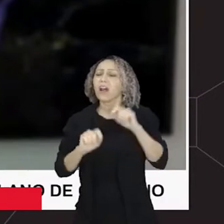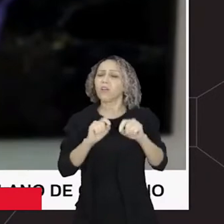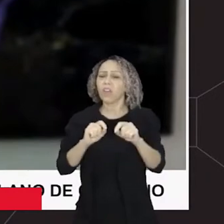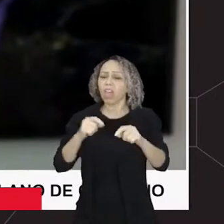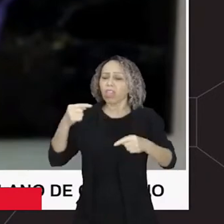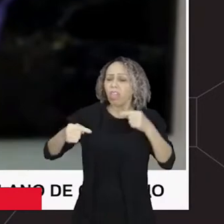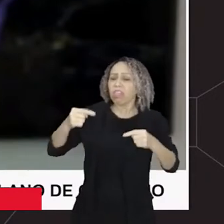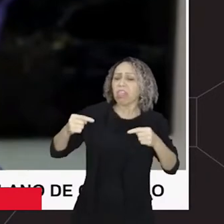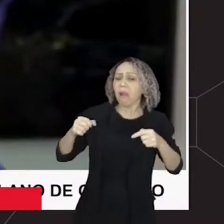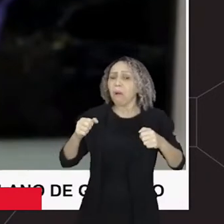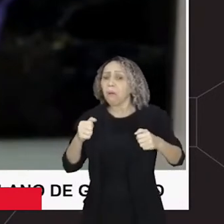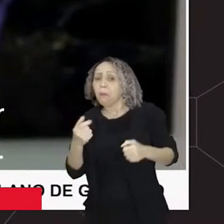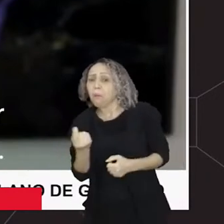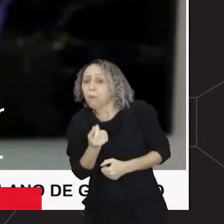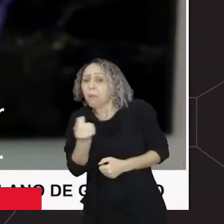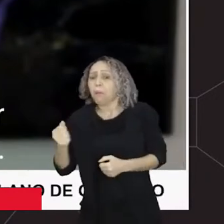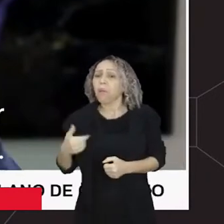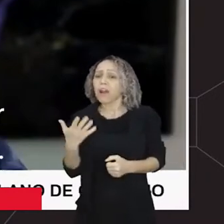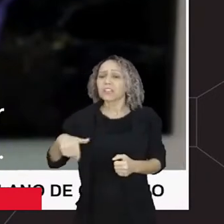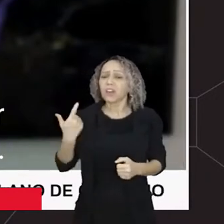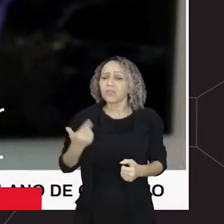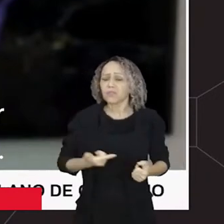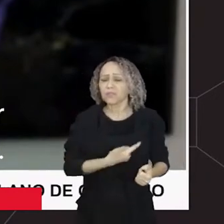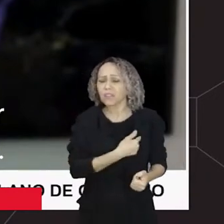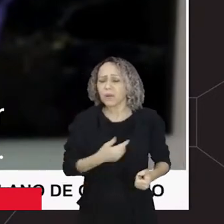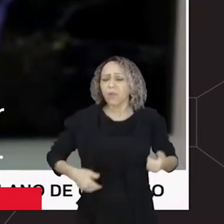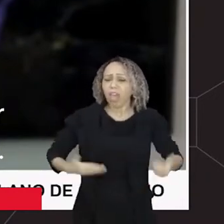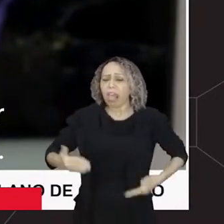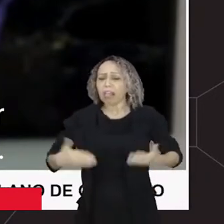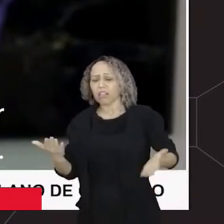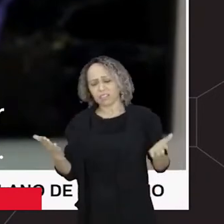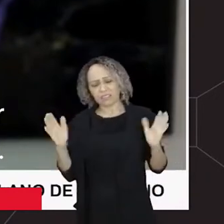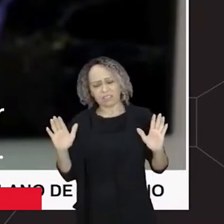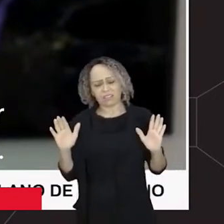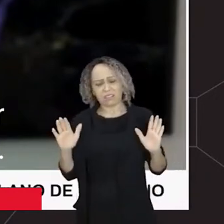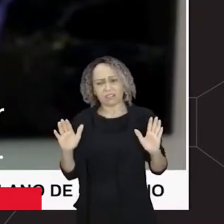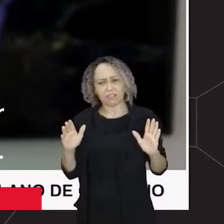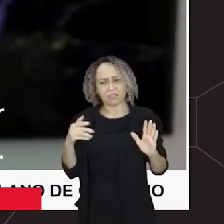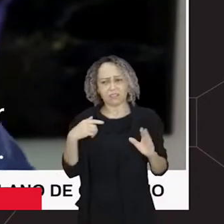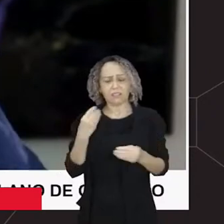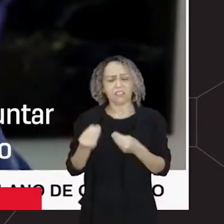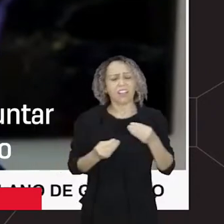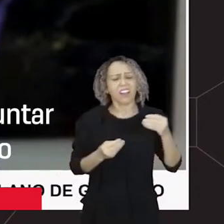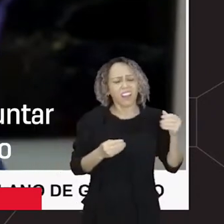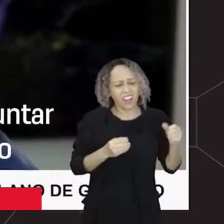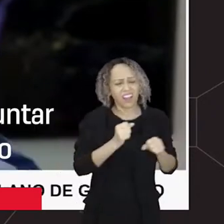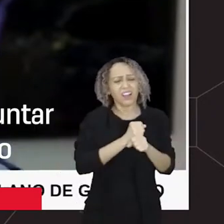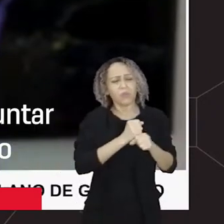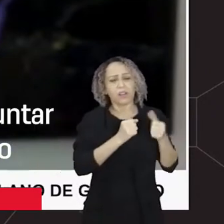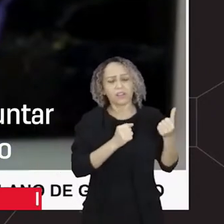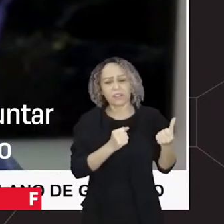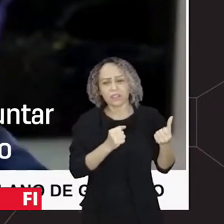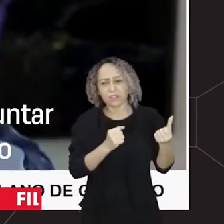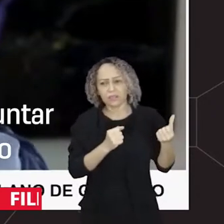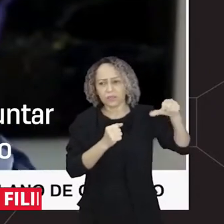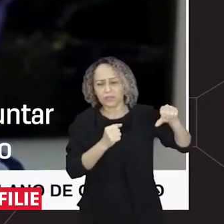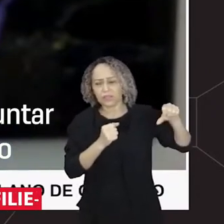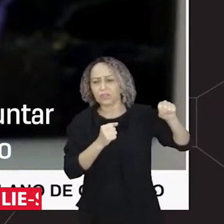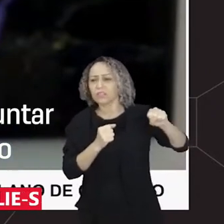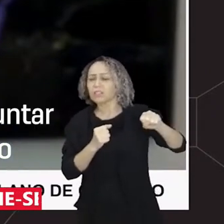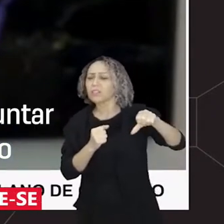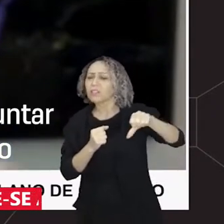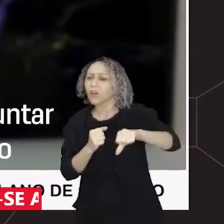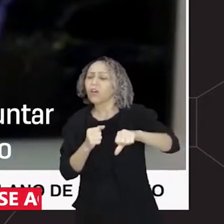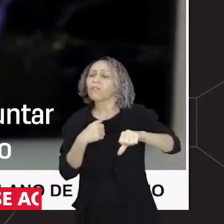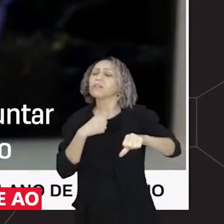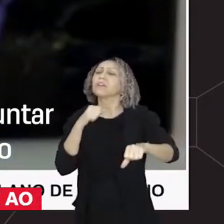discutir quanto nós vamos gastar e nós temos que nos perguntar uma coisa que eu falava em 89. Nós precisamos parar, sabe,